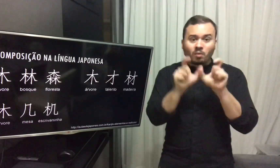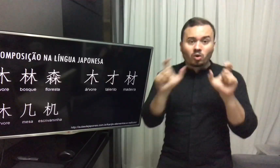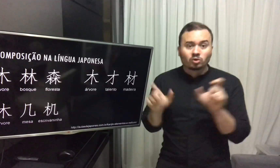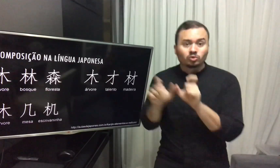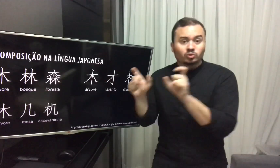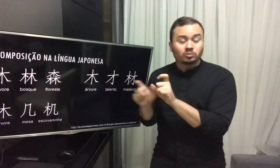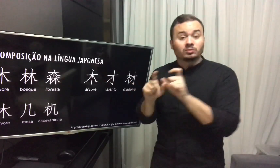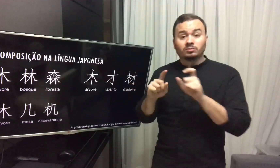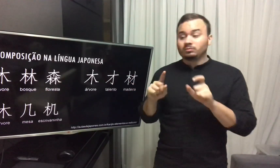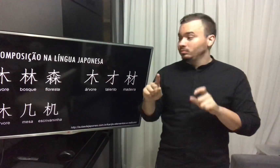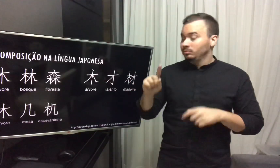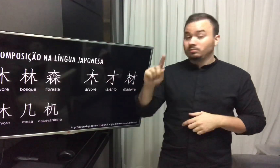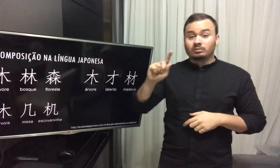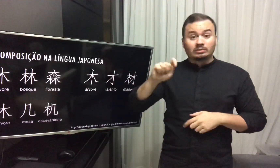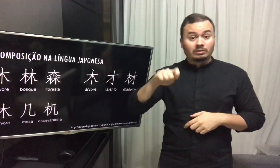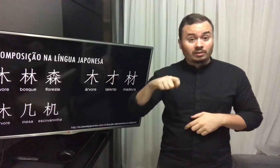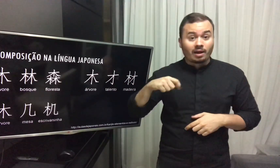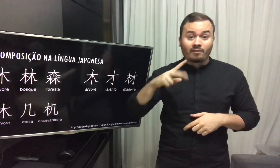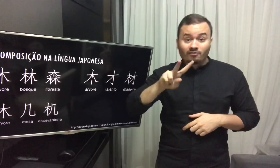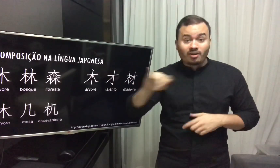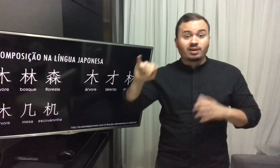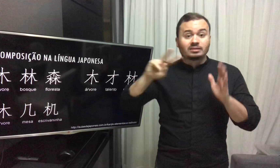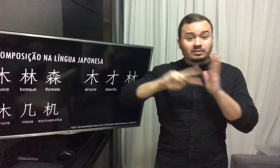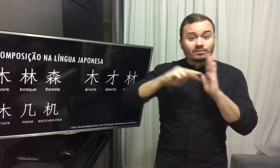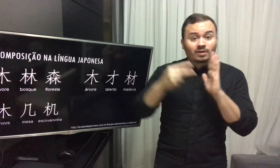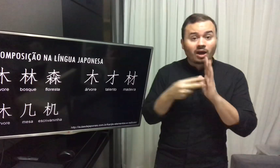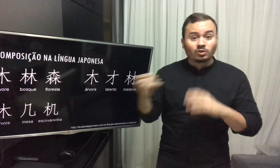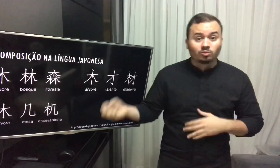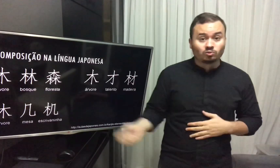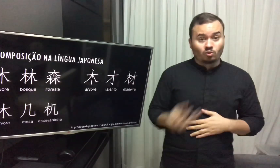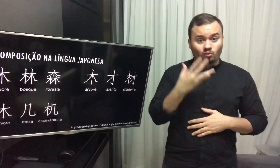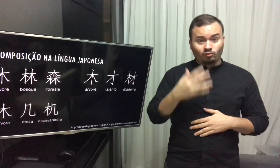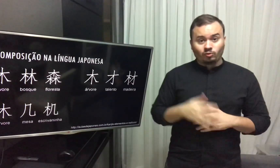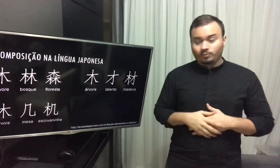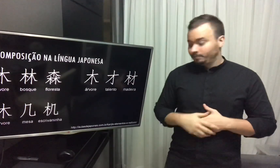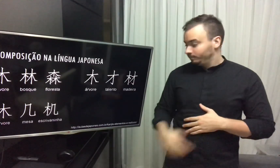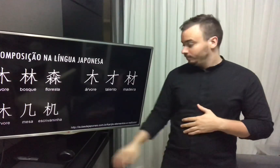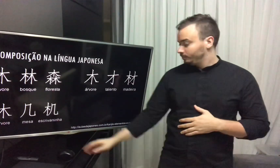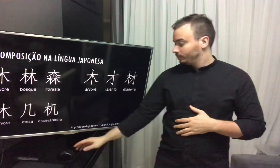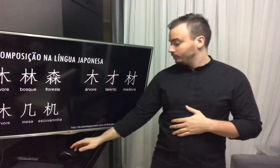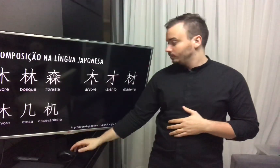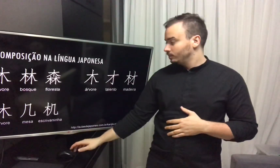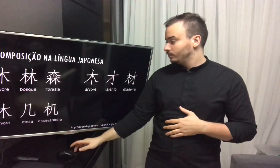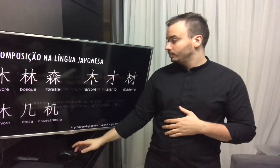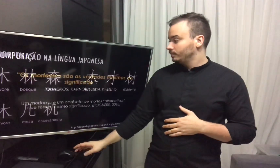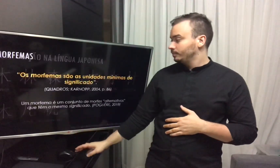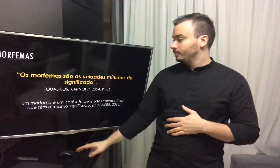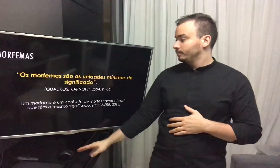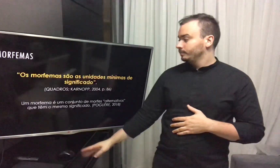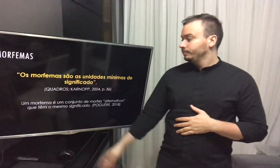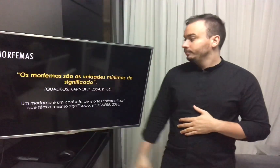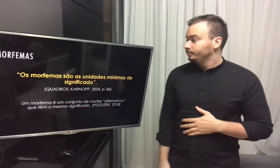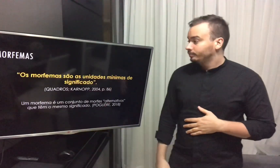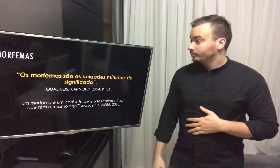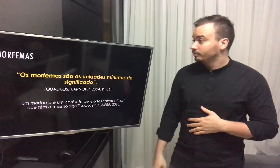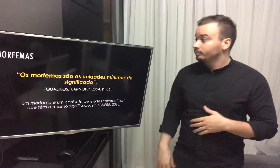Então, veja só como a composição desses símbolos faz com que ele tome um significado novo.